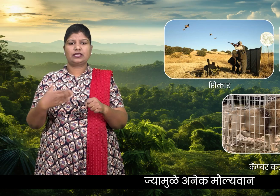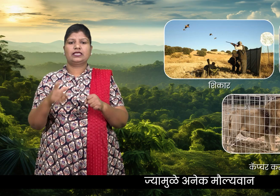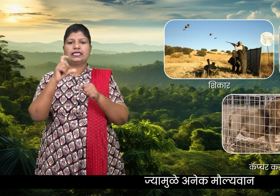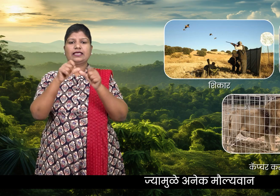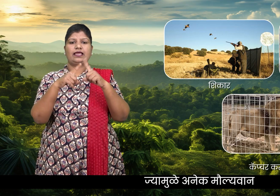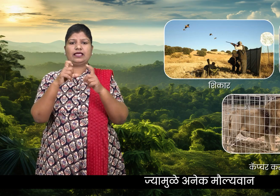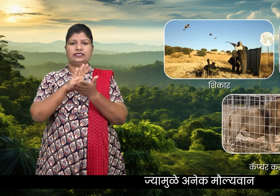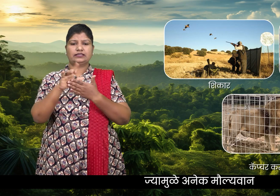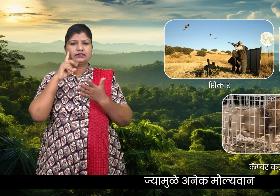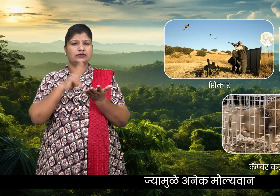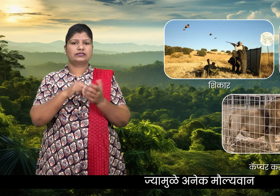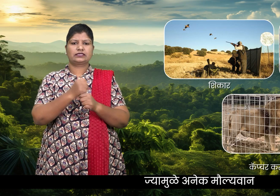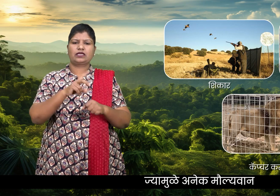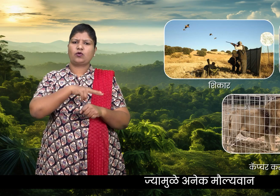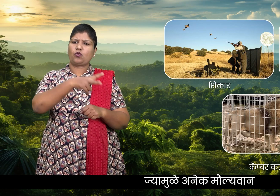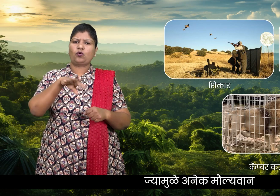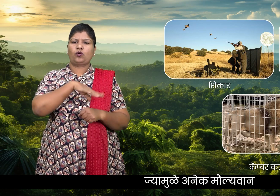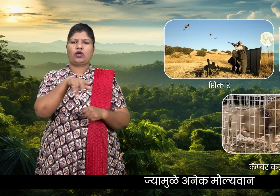ज्यामुळे अनेक मौल्यवान